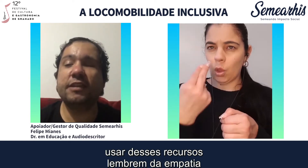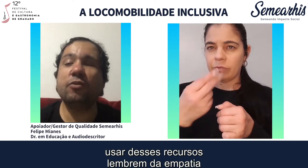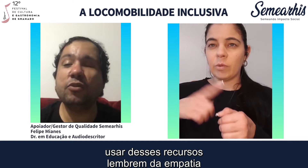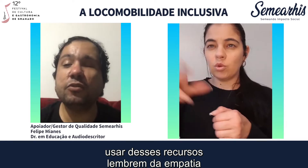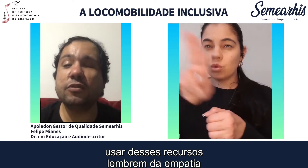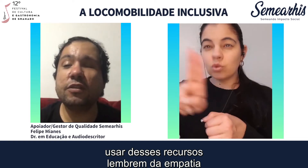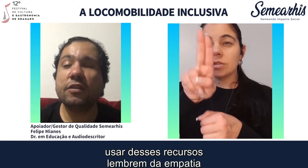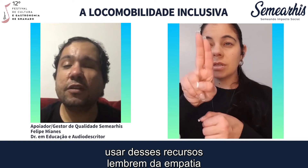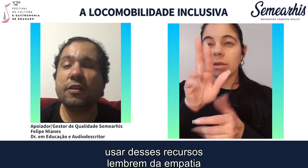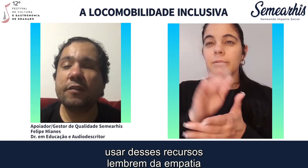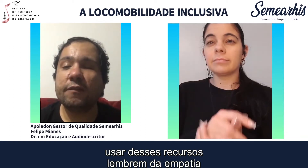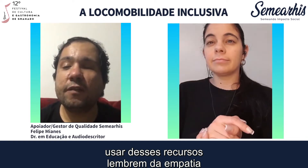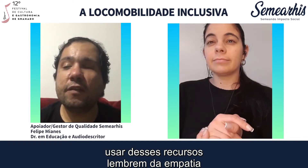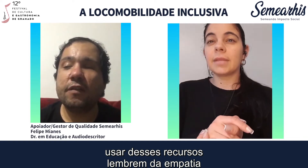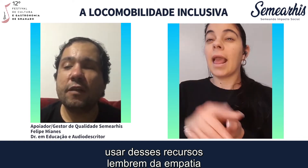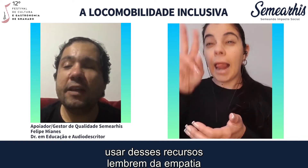desses recursos,